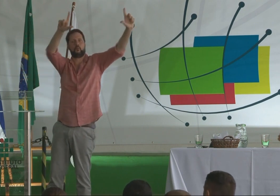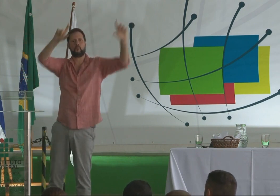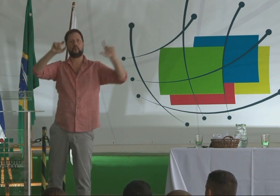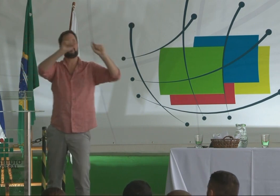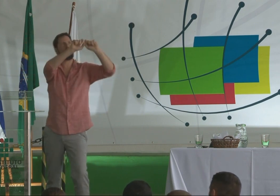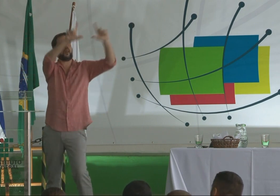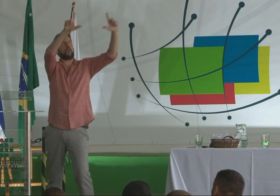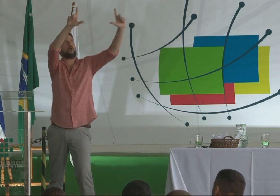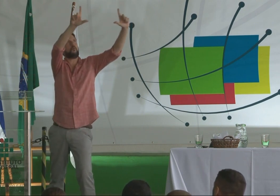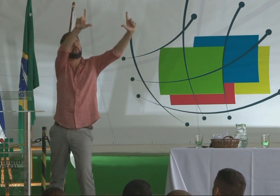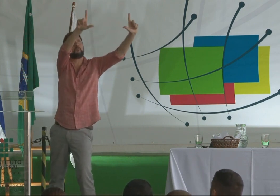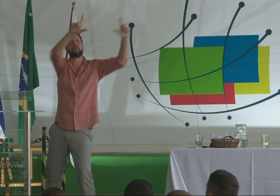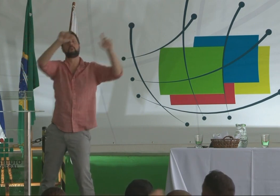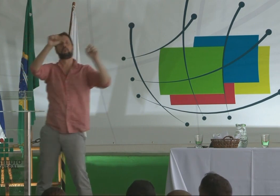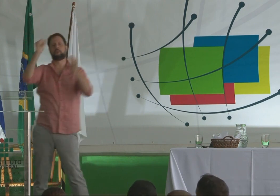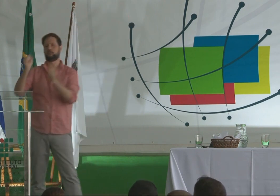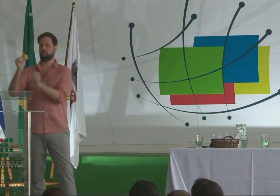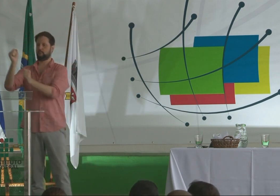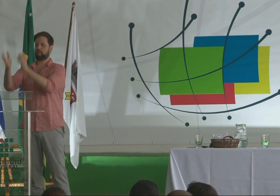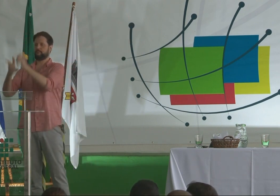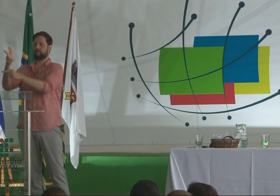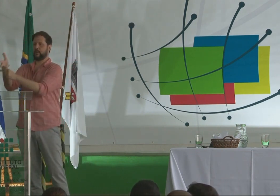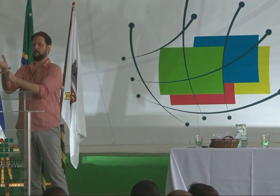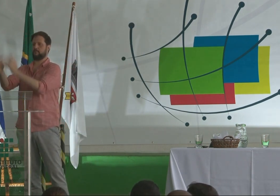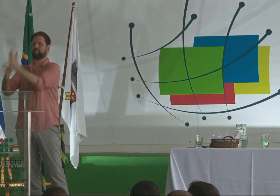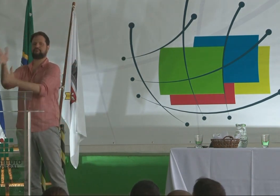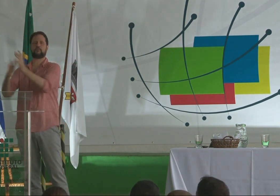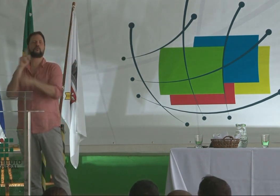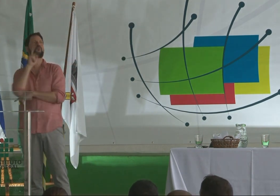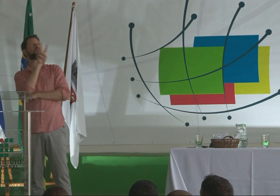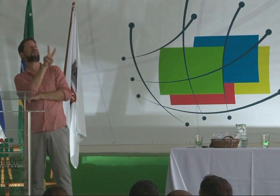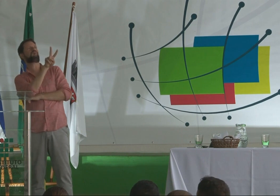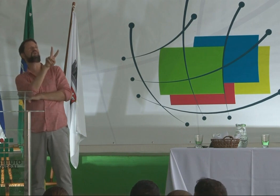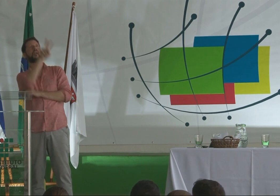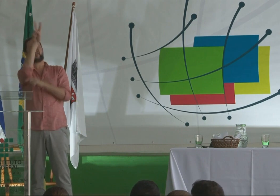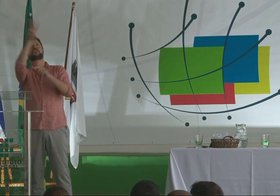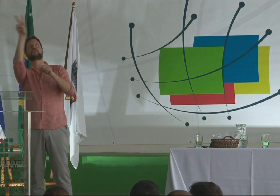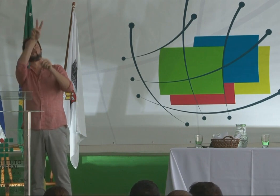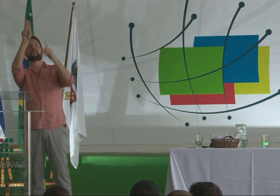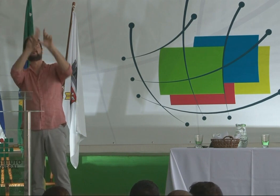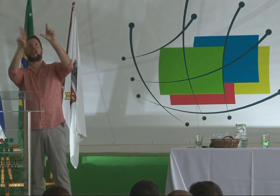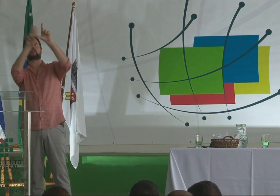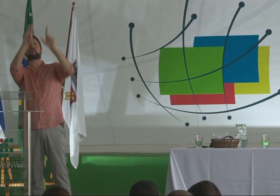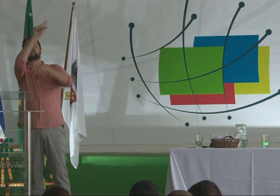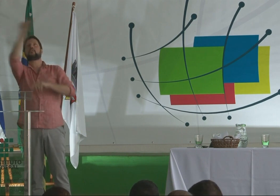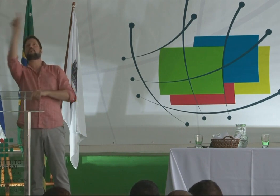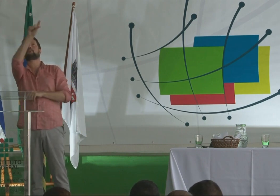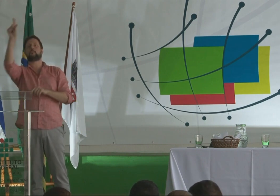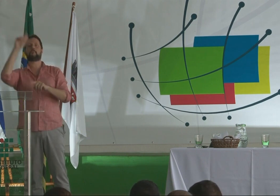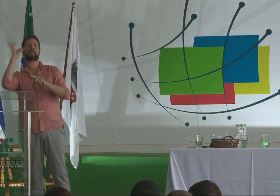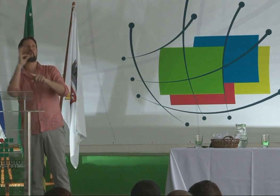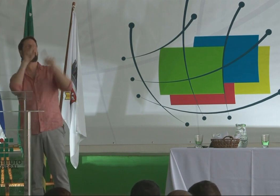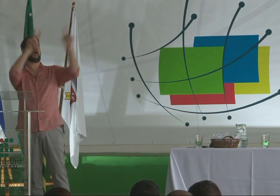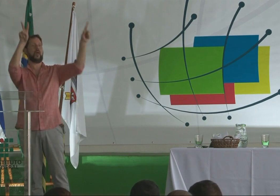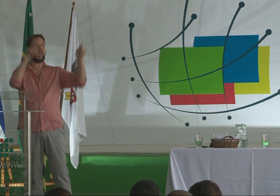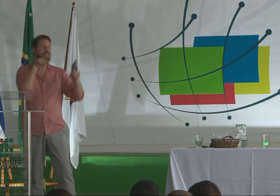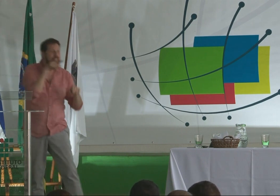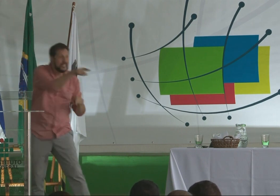exemplo de imagem de insumo desolada, a tecnologia favorece, né? Mas aí, ele pode um pré-convite. Agora, por causa de muitos pontos, ideal é que a mensagem seja